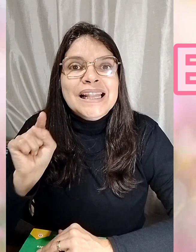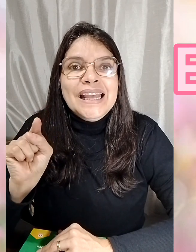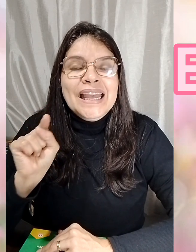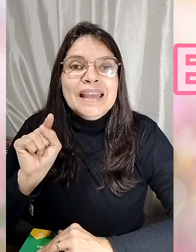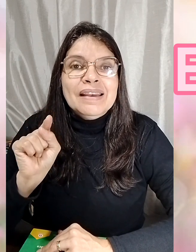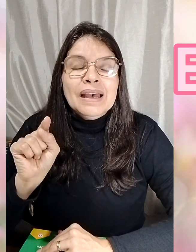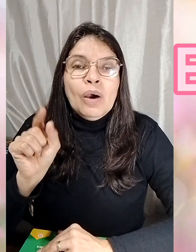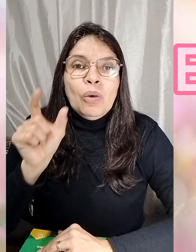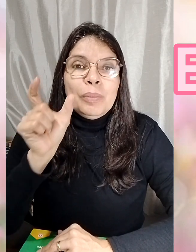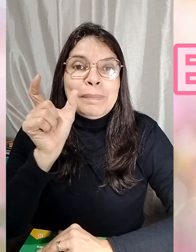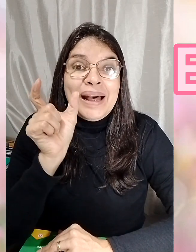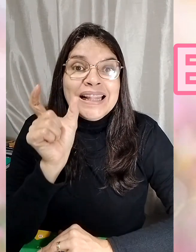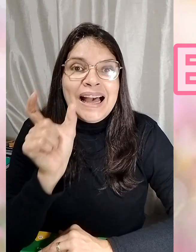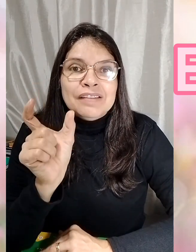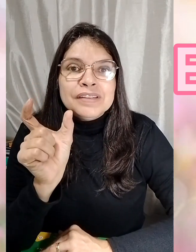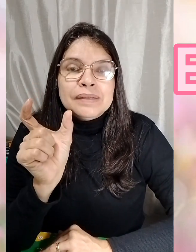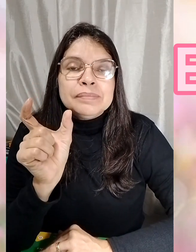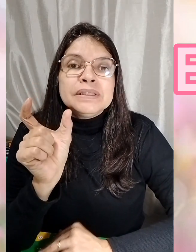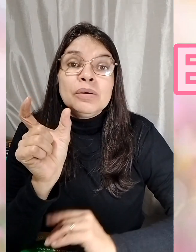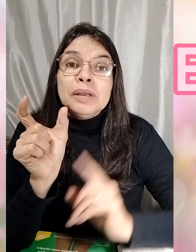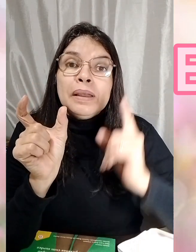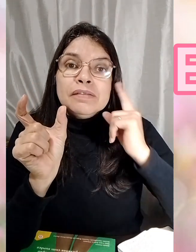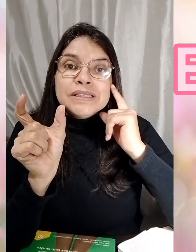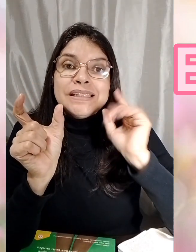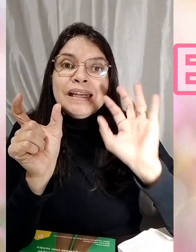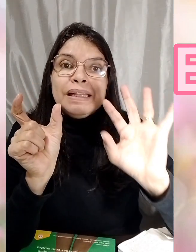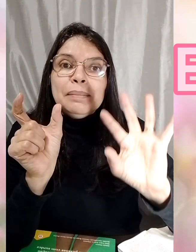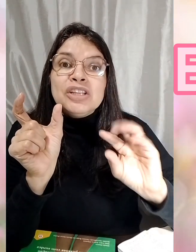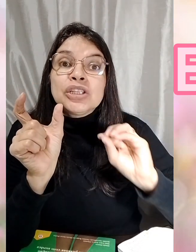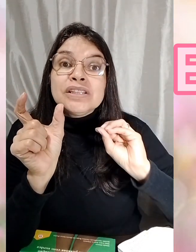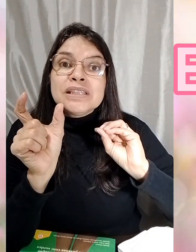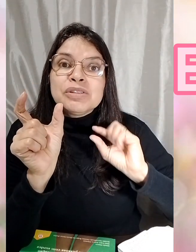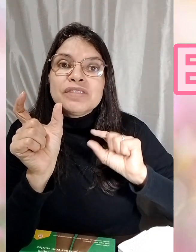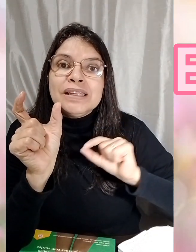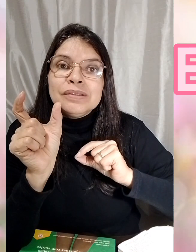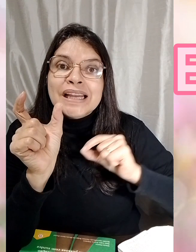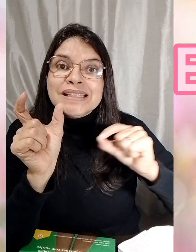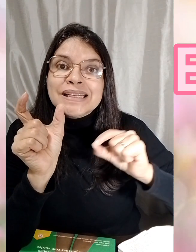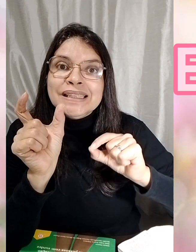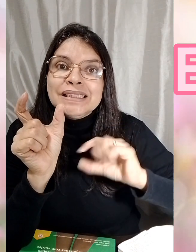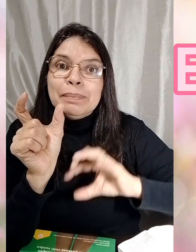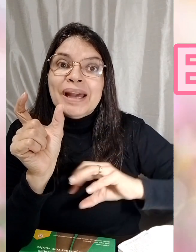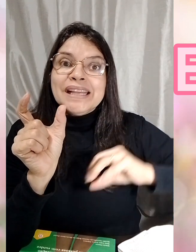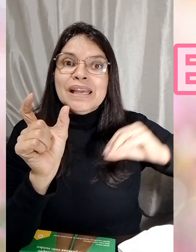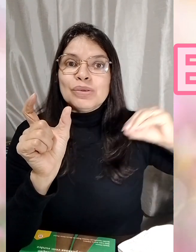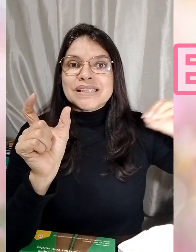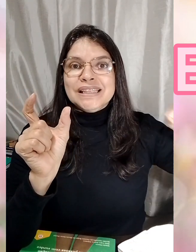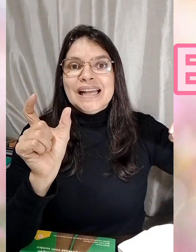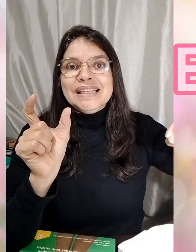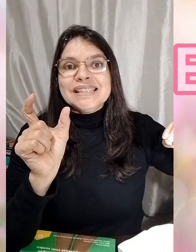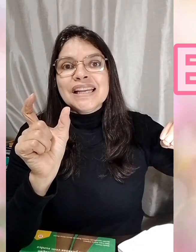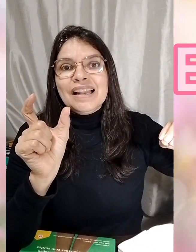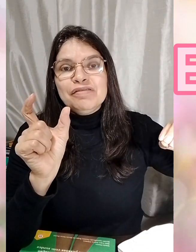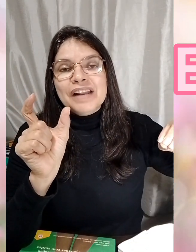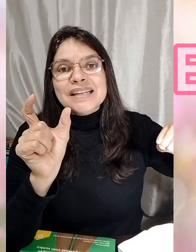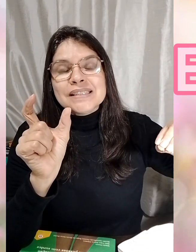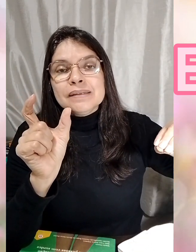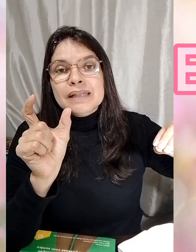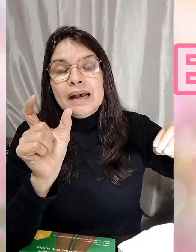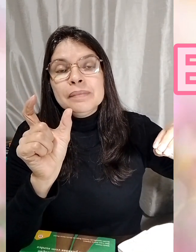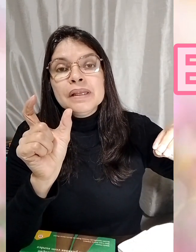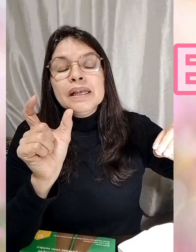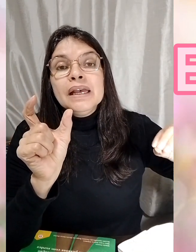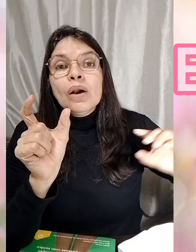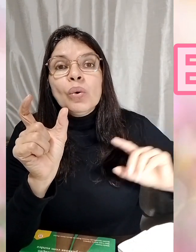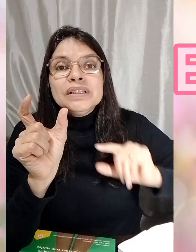você lê uma palavra, então, vocês têm que ter em mente que nós estamos falando da escrita para que eu sinalize aquela frase,